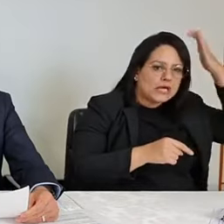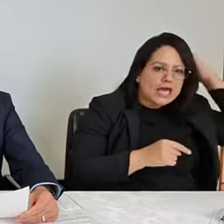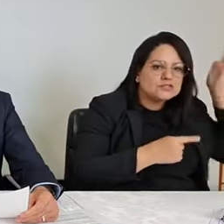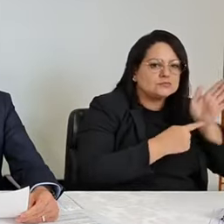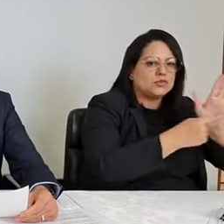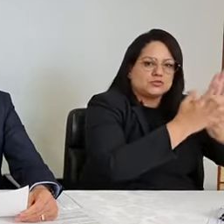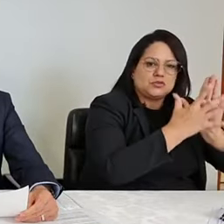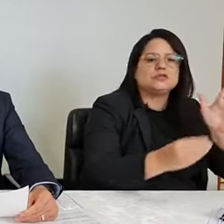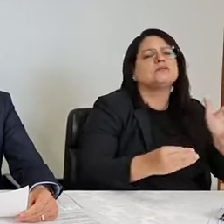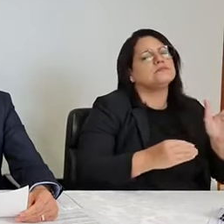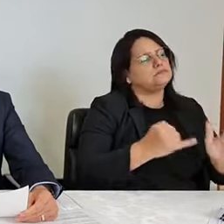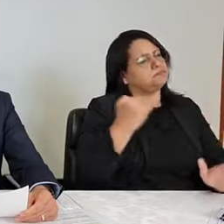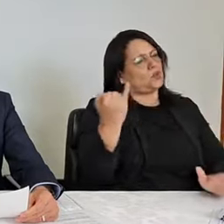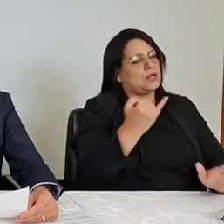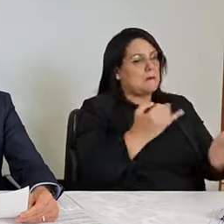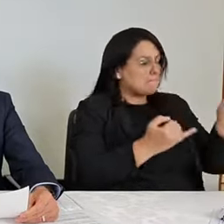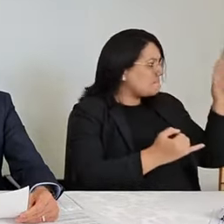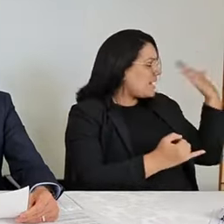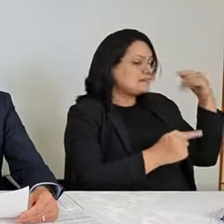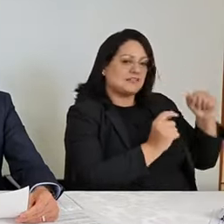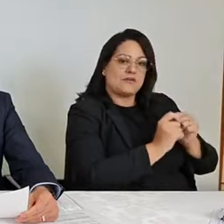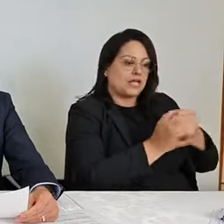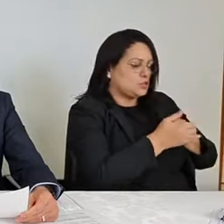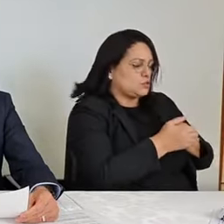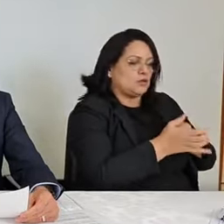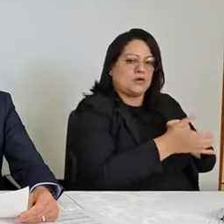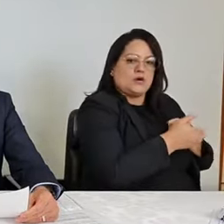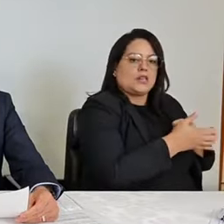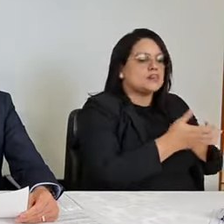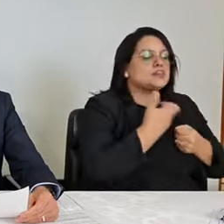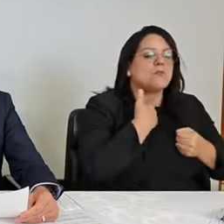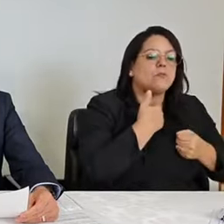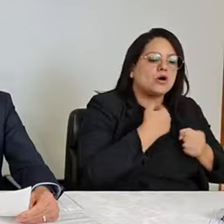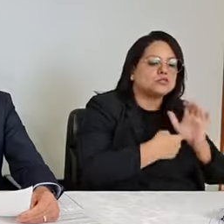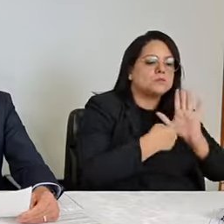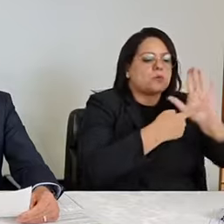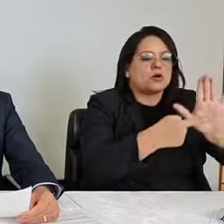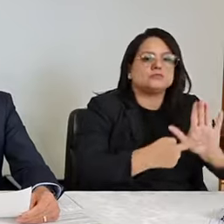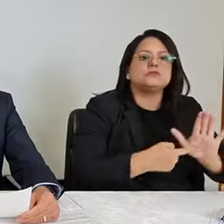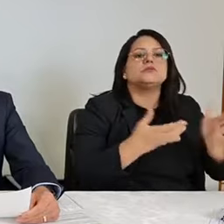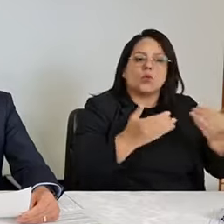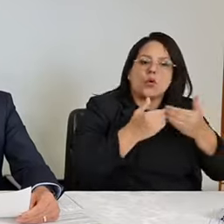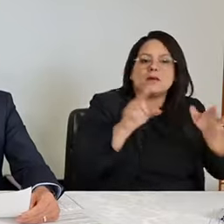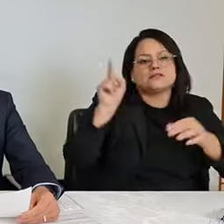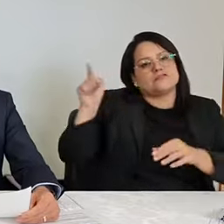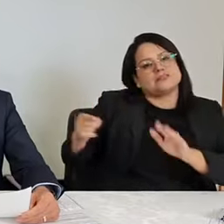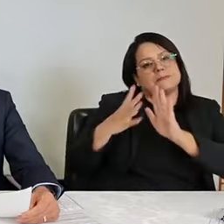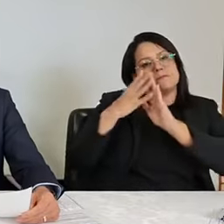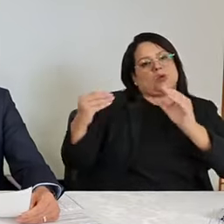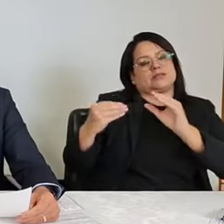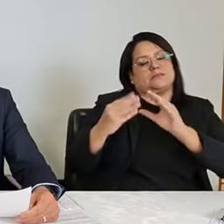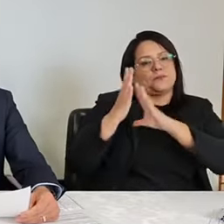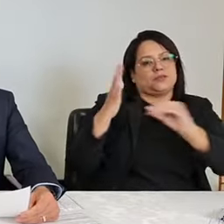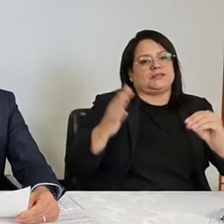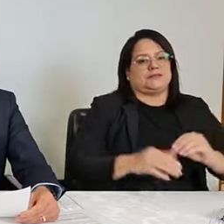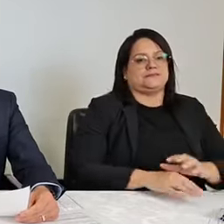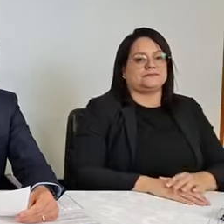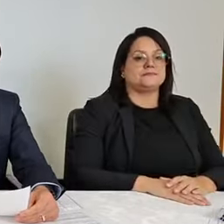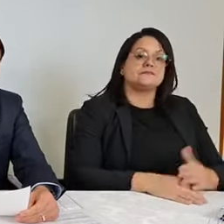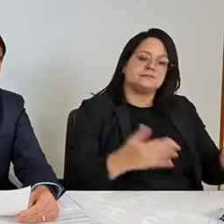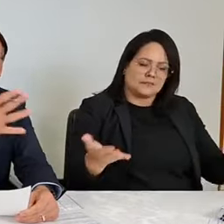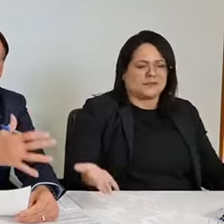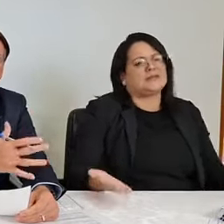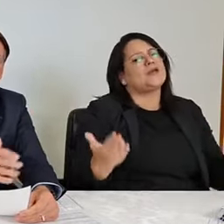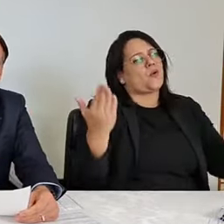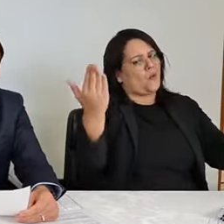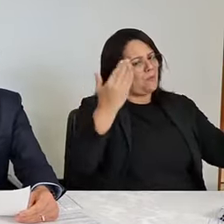a relevância e como é que era no passado, e por isso que a gente faz um bom trabalho. Começa aqui com o senhor e com o ministro. Há uma diferença enorme do nosso